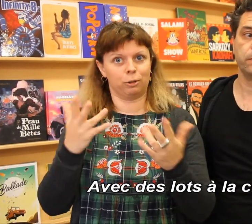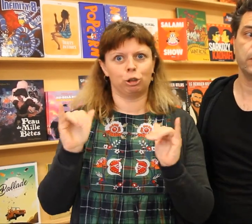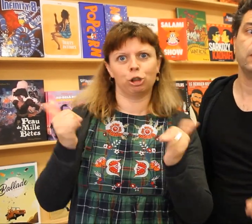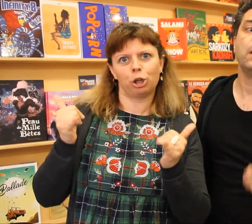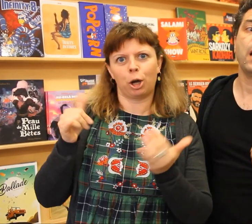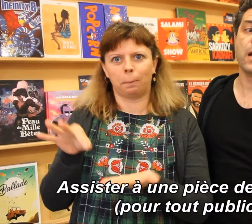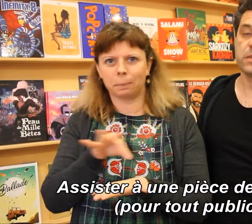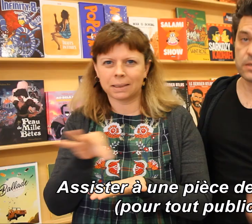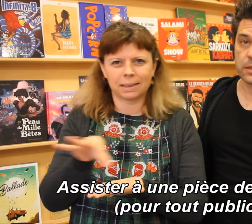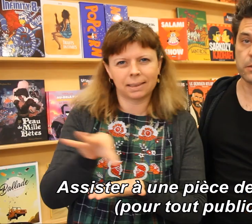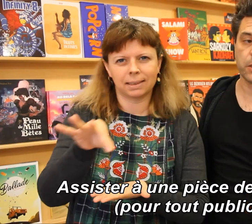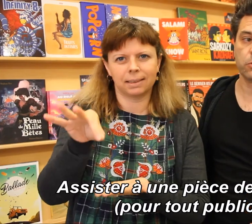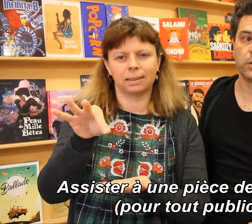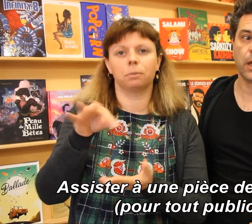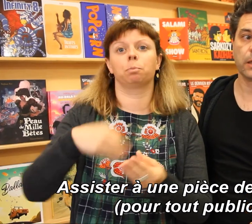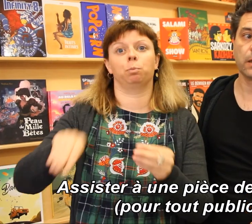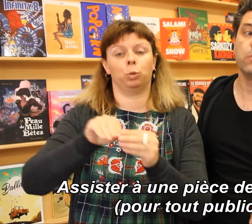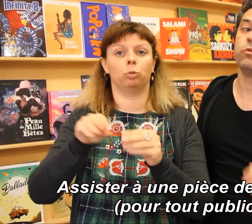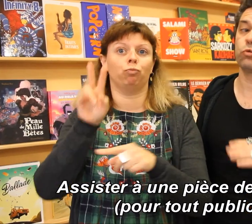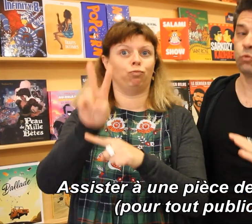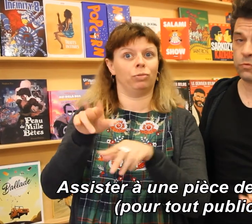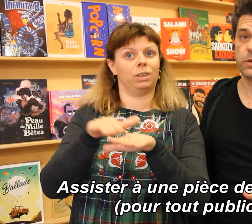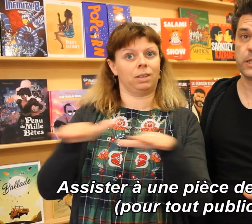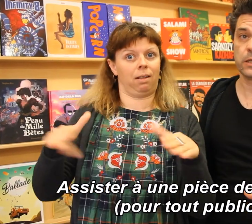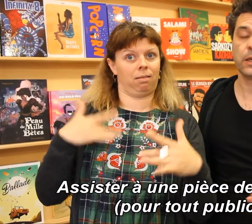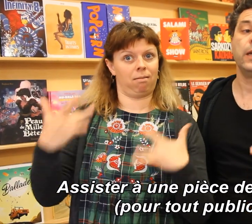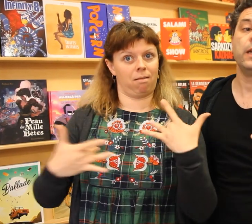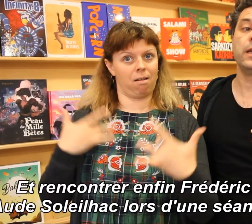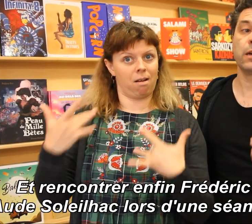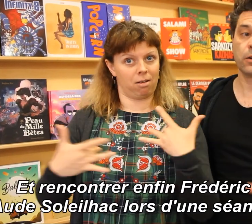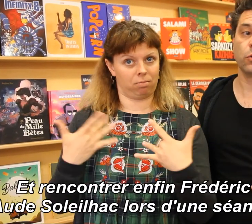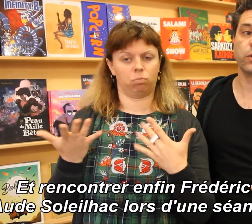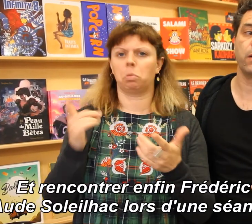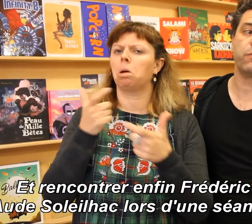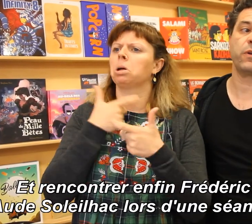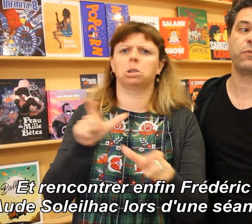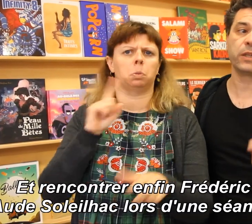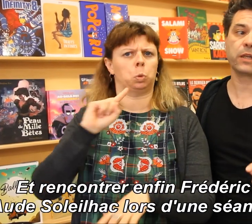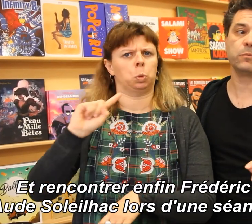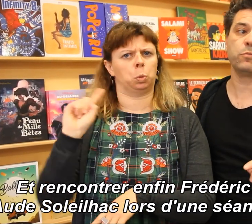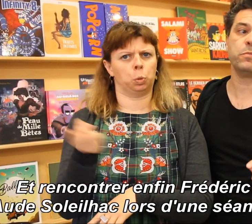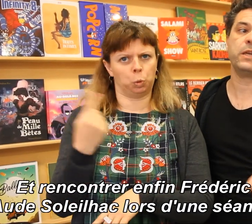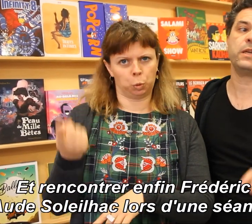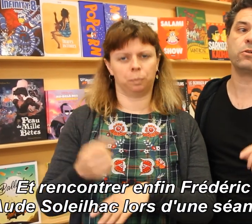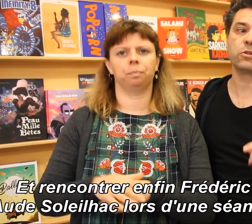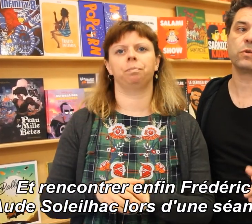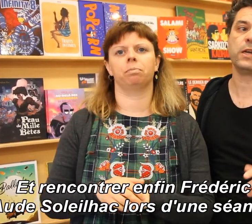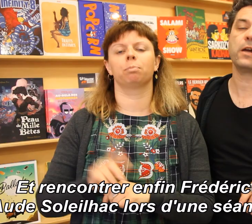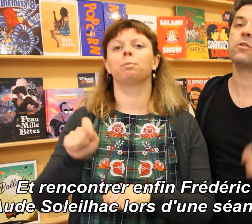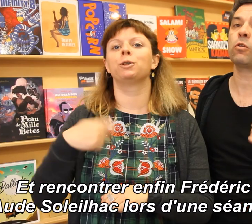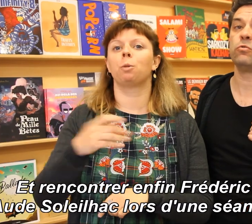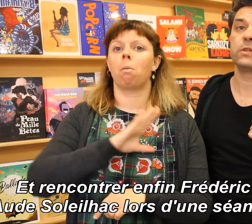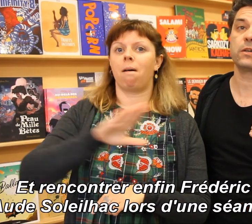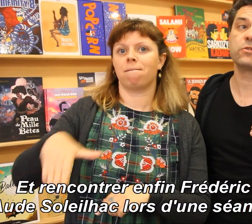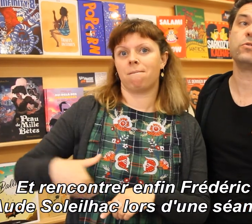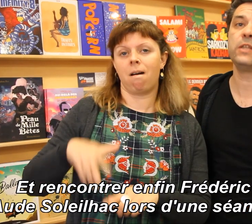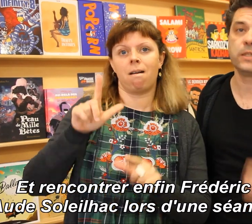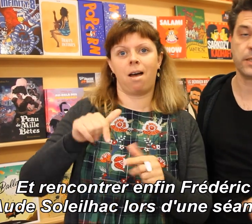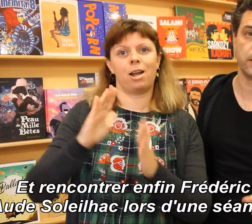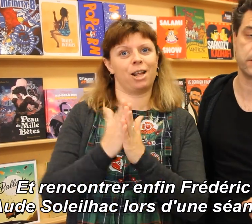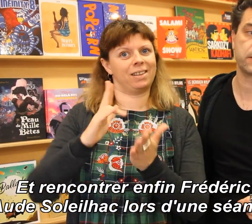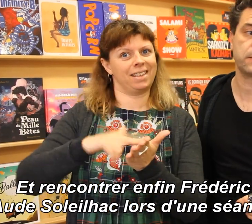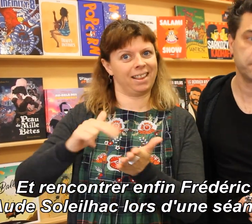clé, assister à une pièce de théâtre pour tout public et rencontrer enfin Frédéric Maupomé et Haute Soleilac lors d'une séance